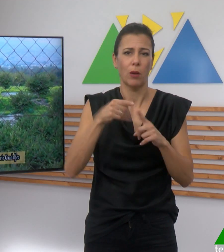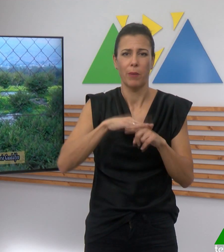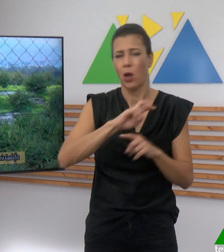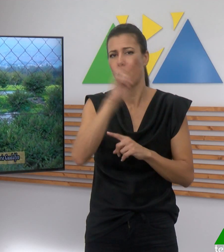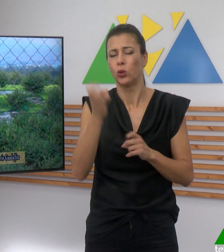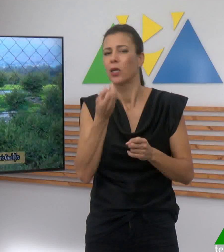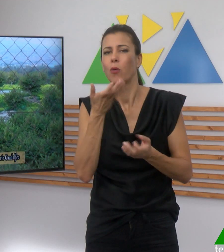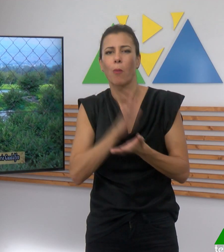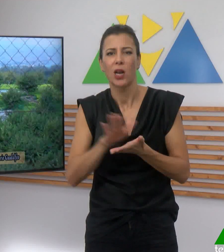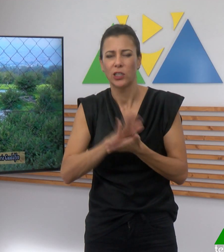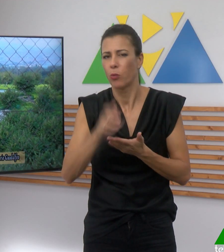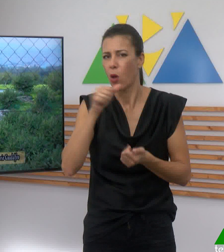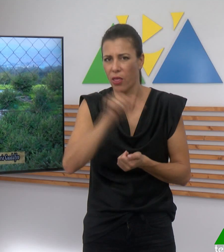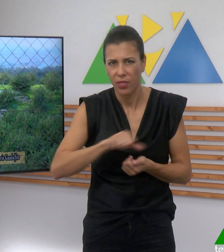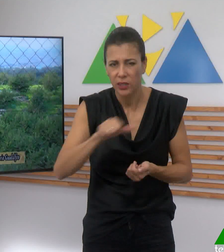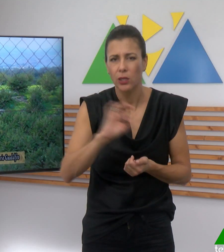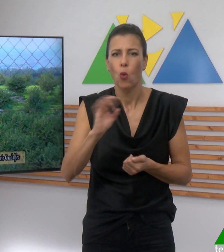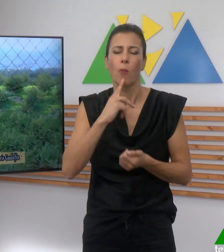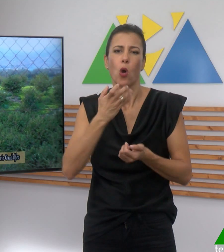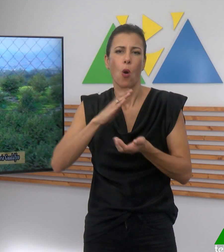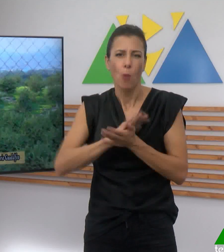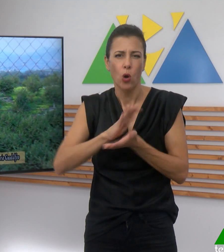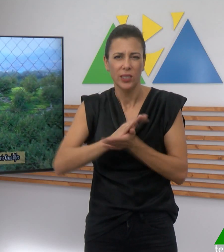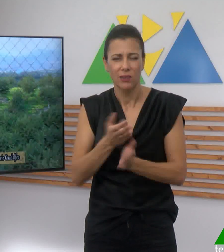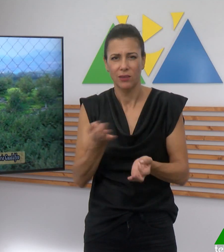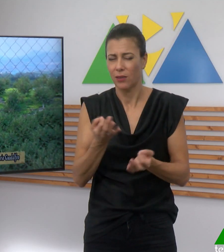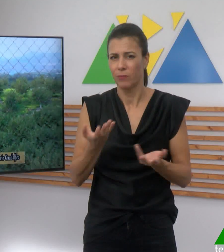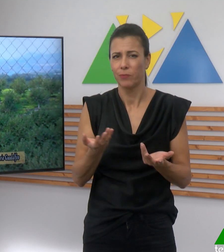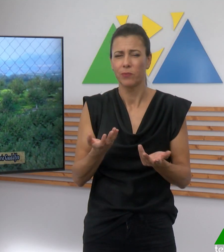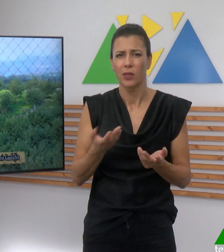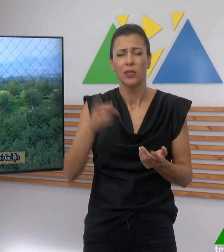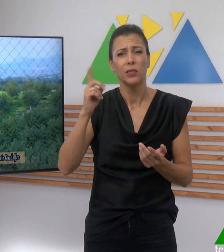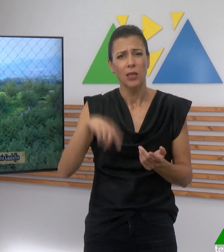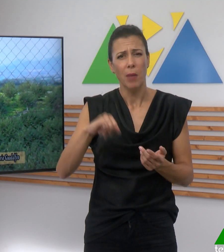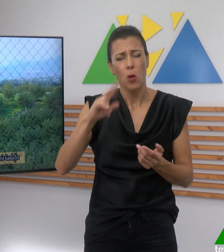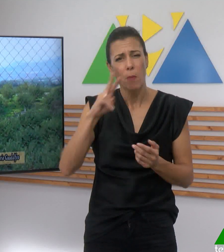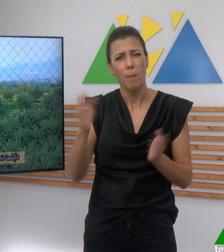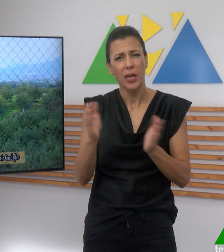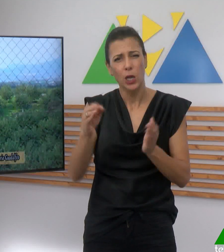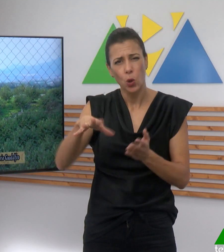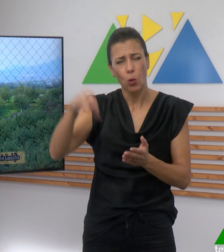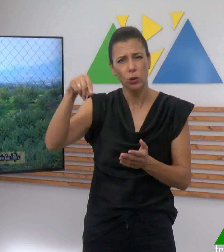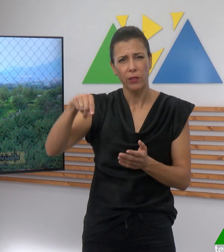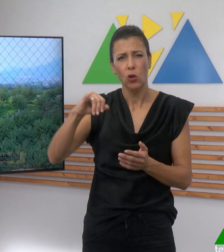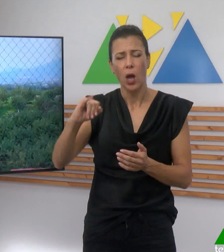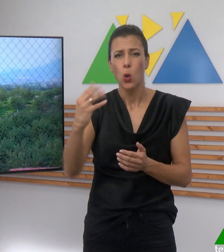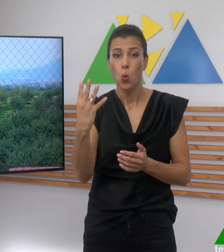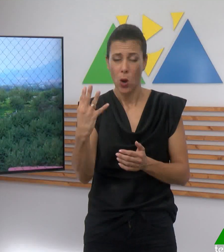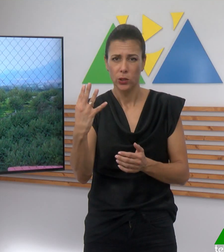de aceite o a la molienda de y además en un pequeño montecito con lo cual montecito tenía cuatro piedra porque en la